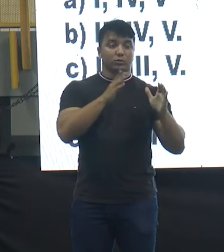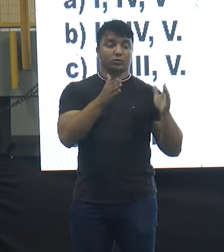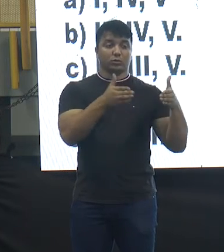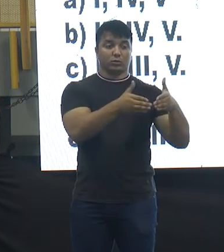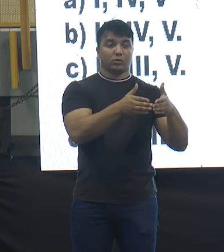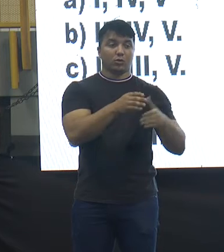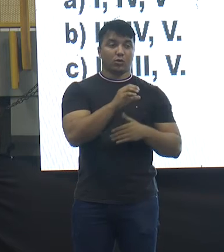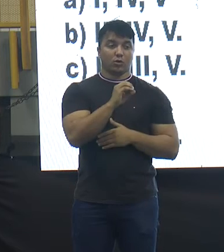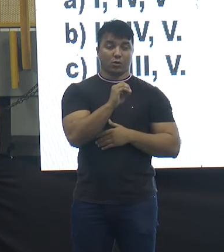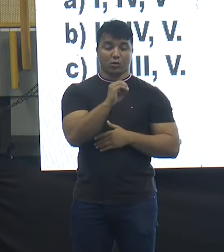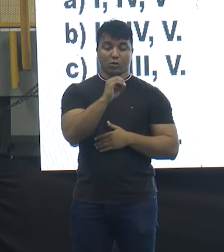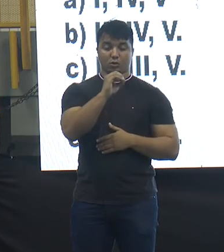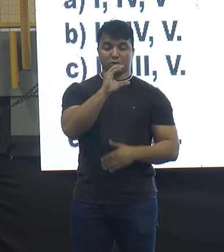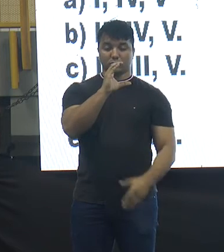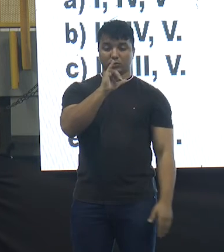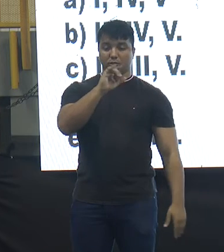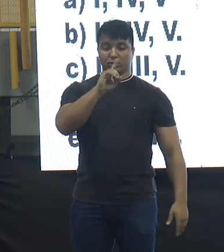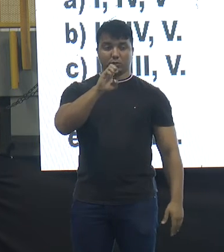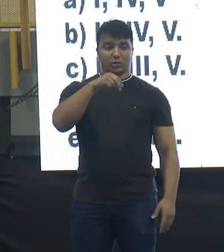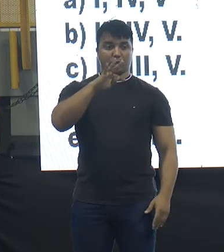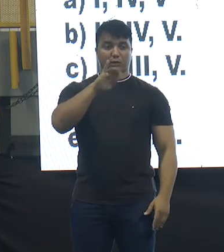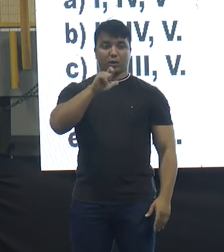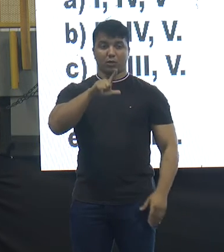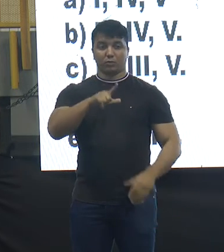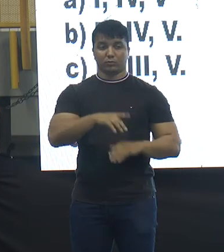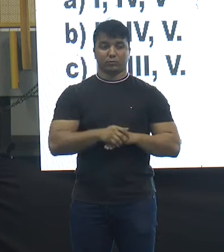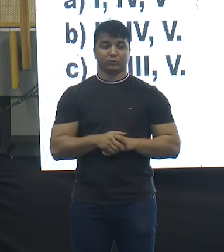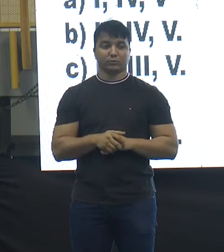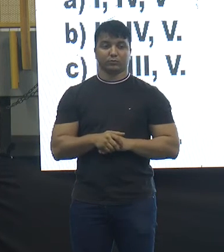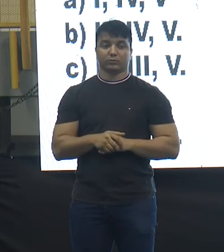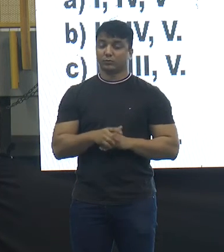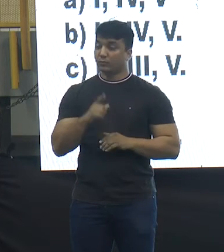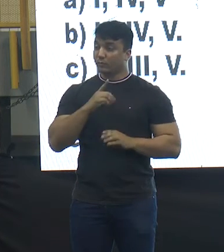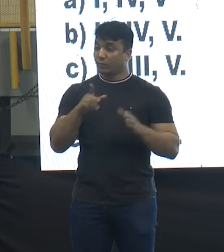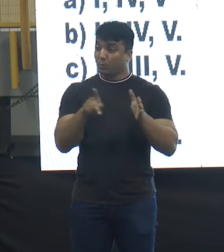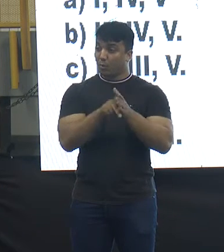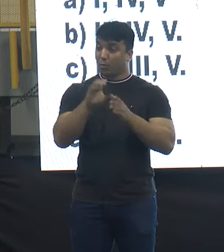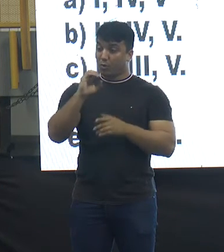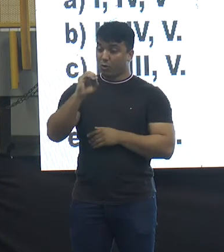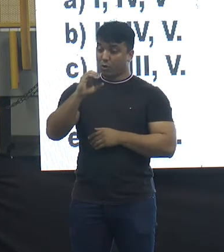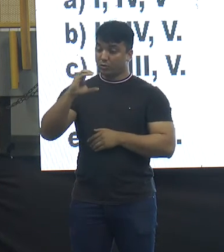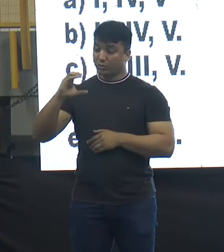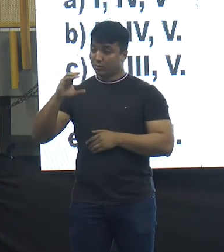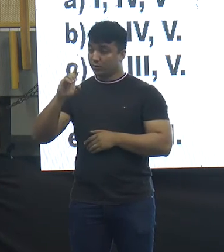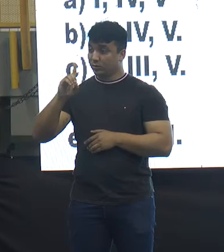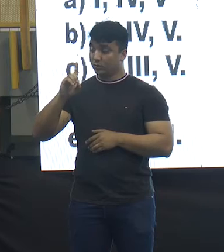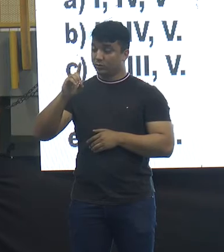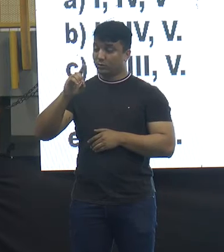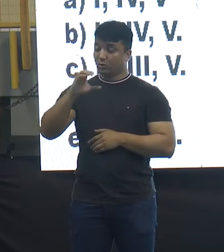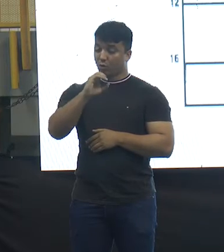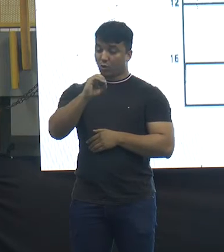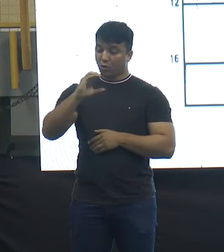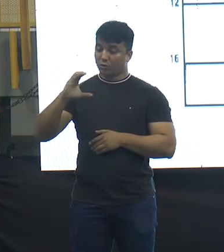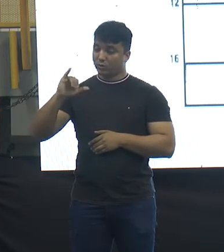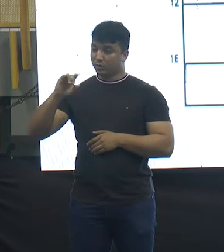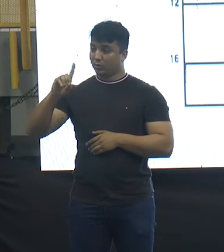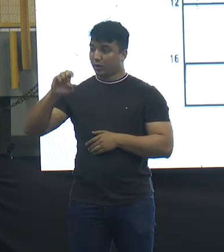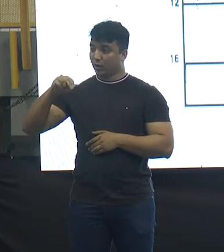porção ocidental. Tá? Porção ocidental. Volta,